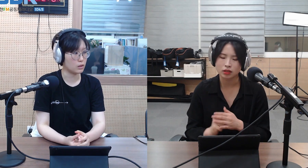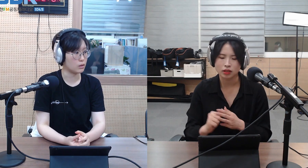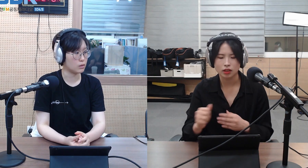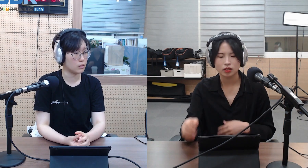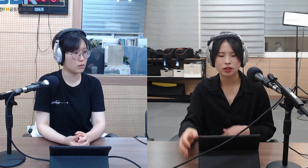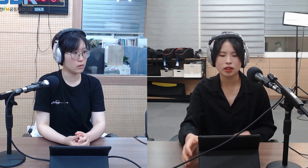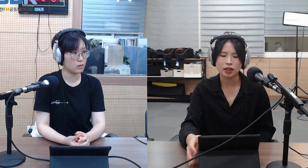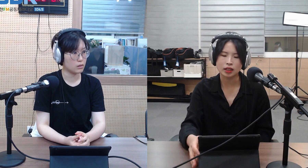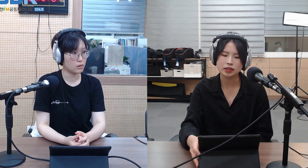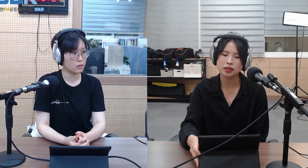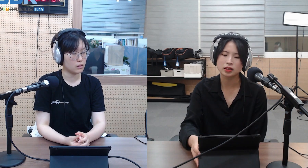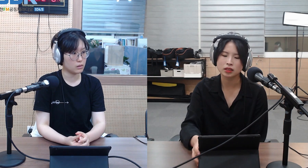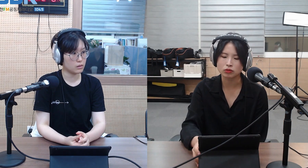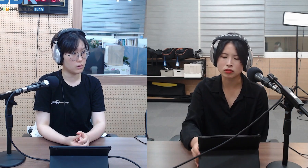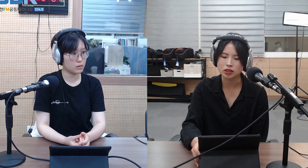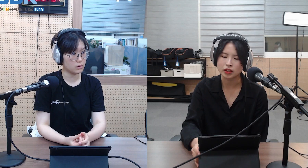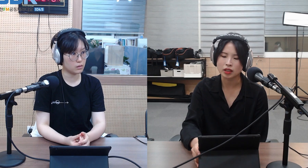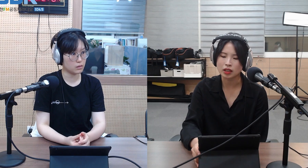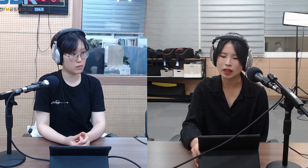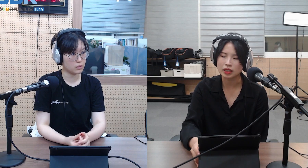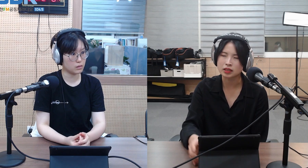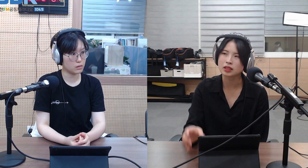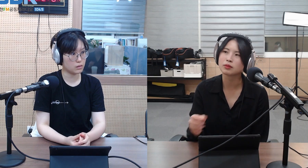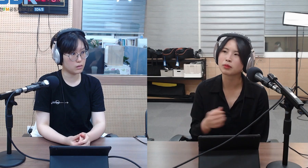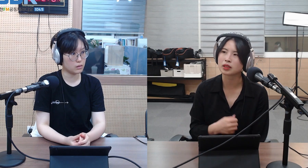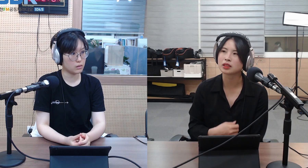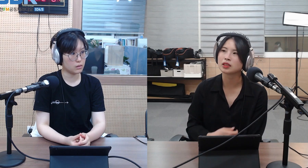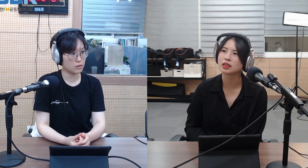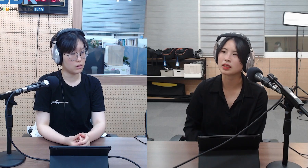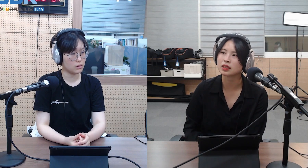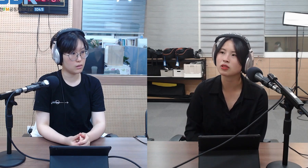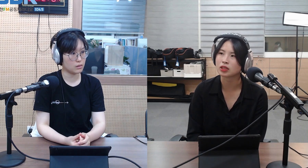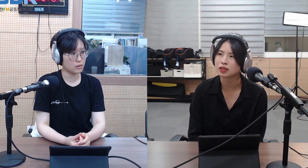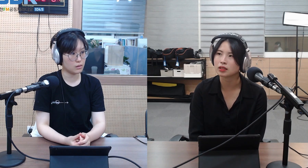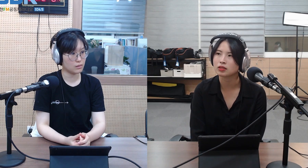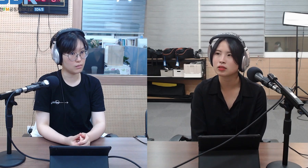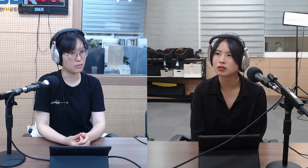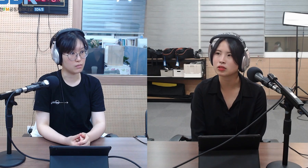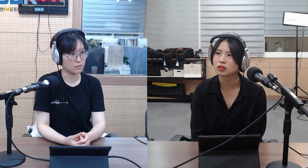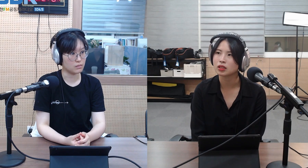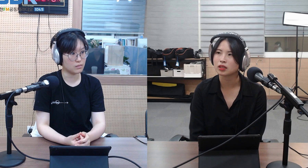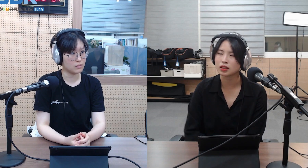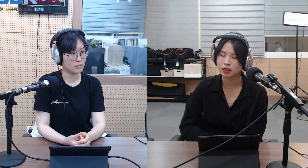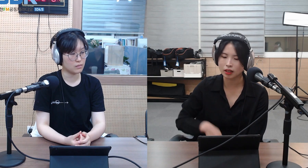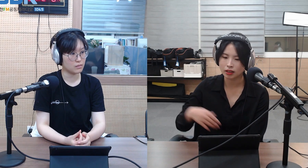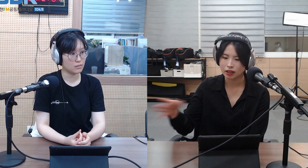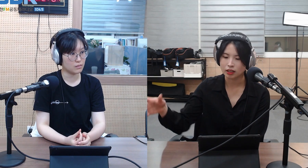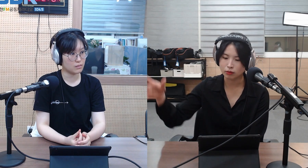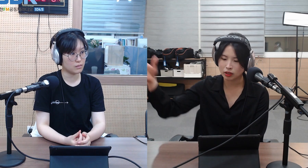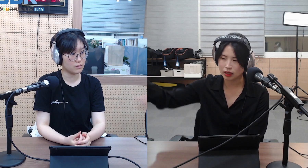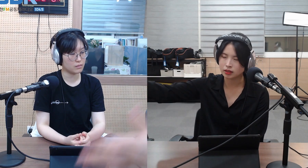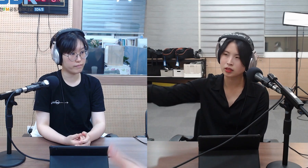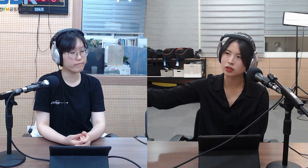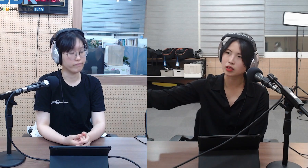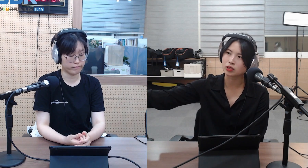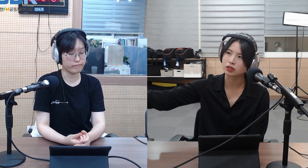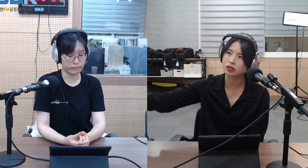맞아요. 근데 아직까지는 우리 사회가 아직은 받아들이지 않는 것 같아요. 그죠? 근데 이게 이미 다른 지역에서는